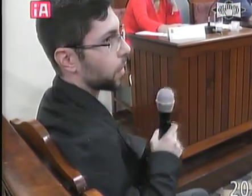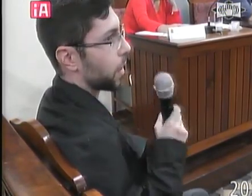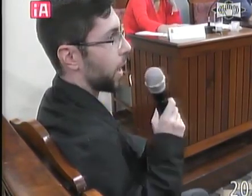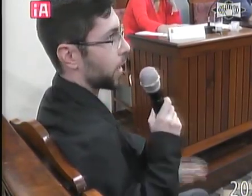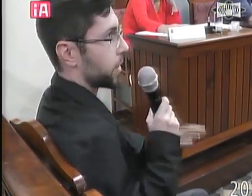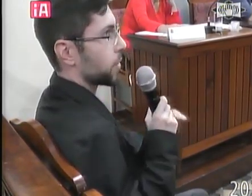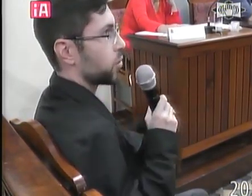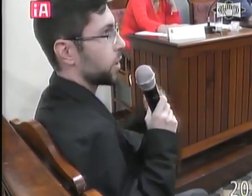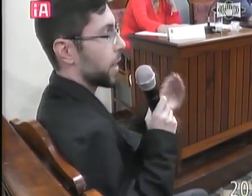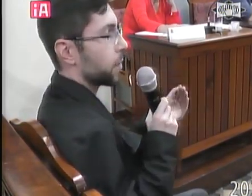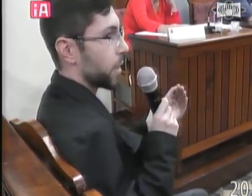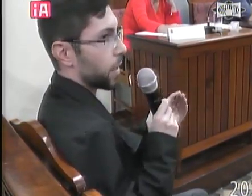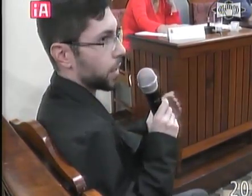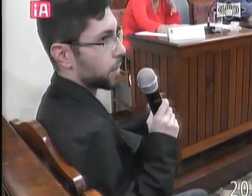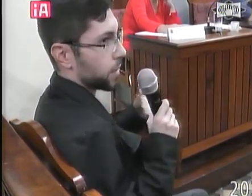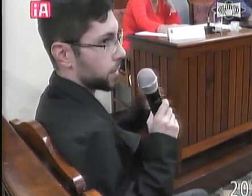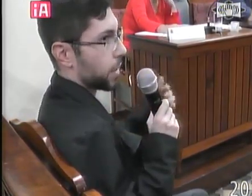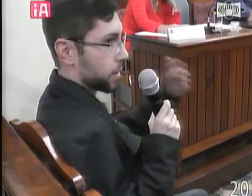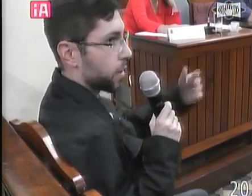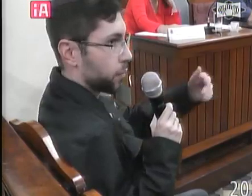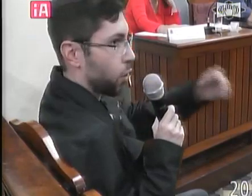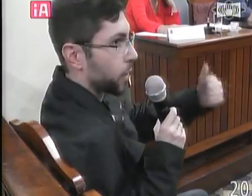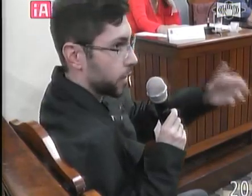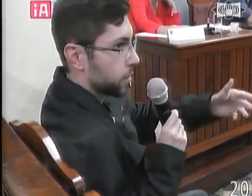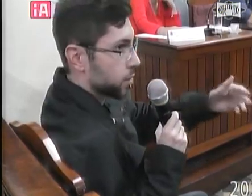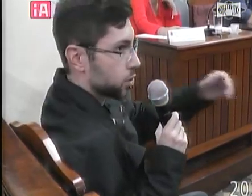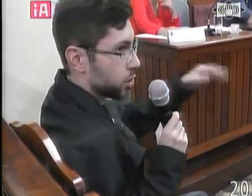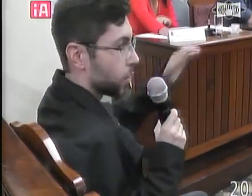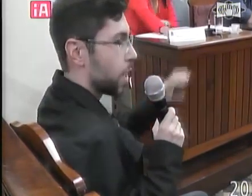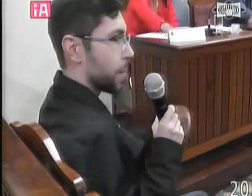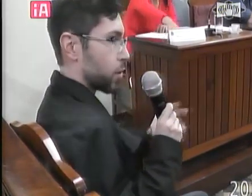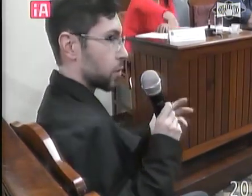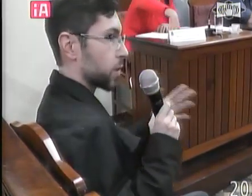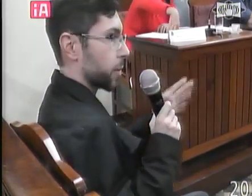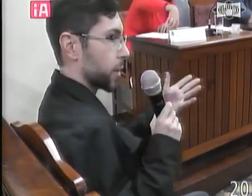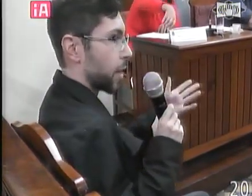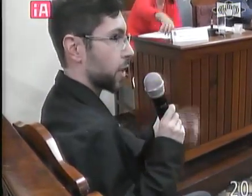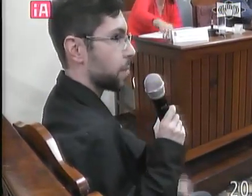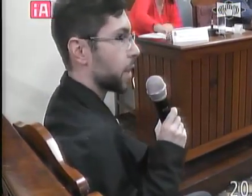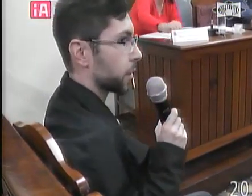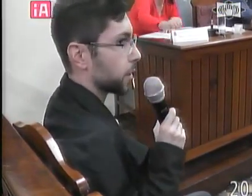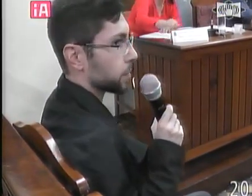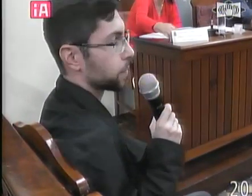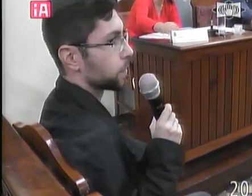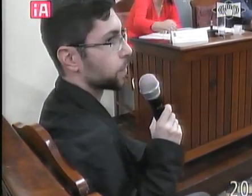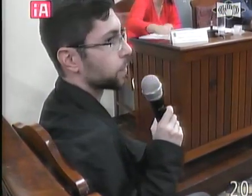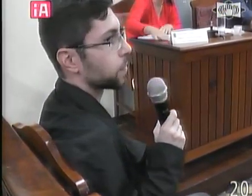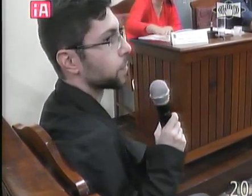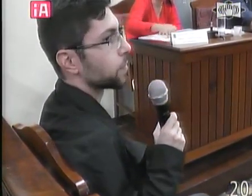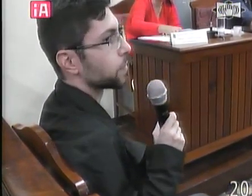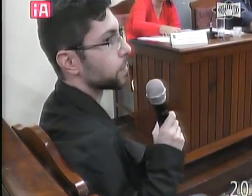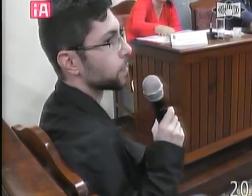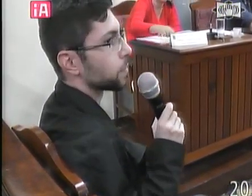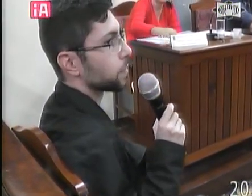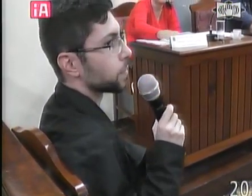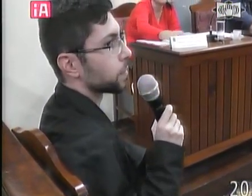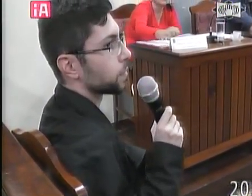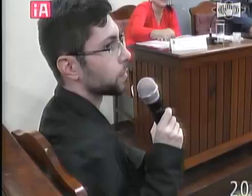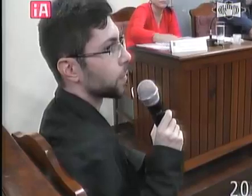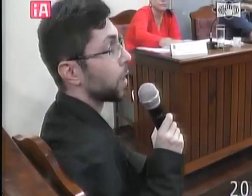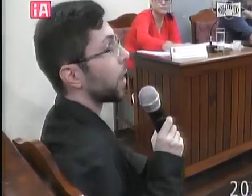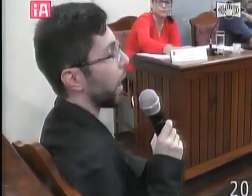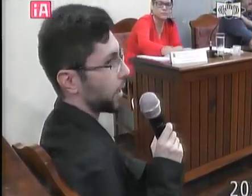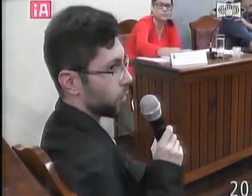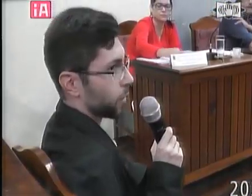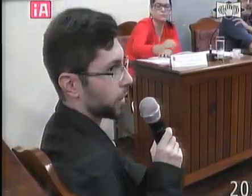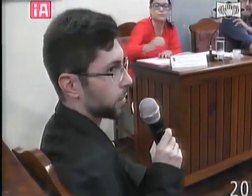do Instituto. A questão de encaminhar essa reforma nesse sentido, para nós nos adaptarmos. E o município, por salvaguarda, não vai esperar a emenda